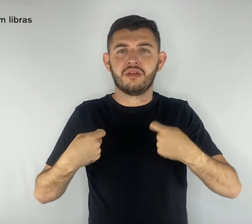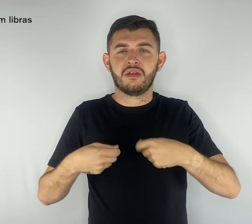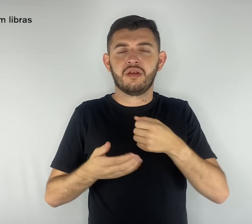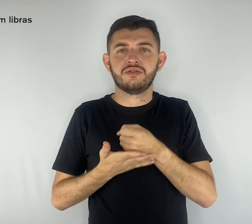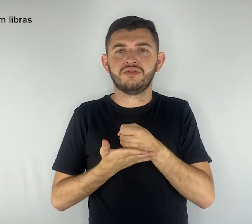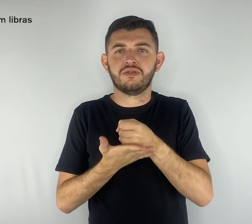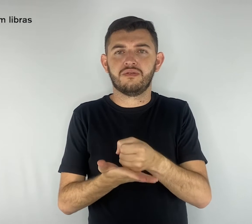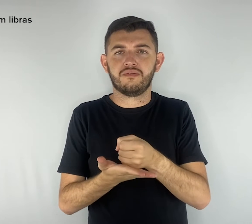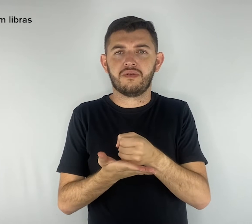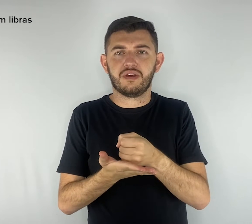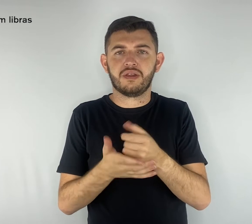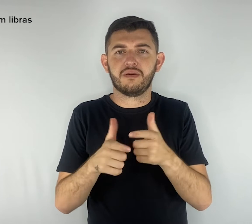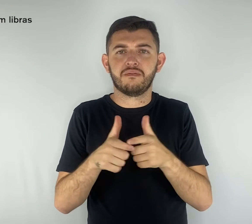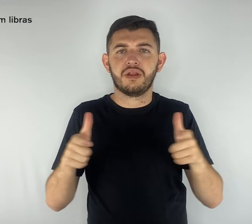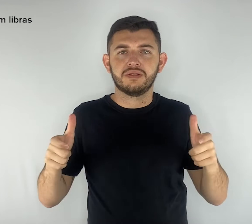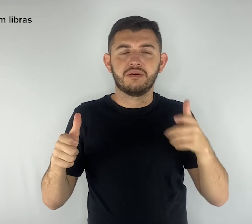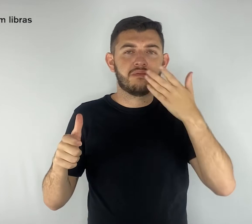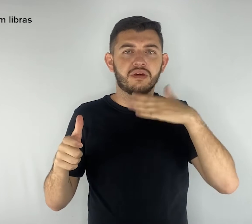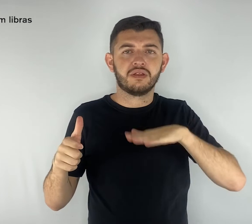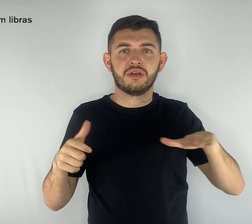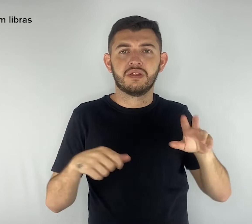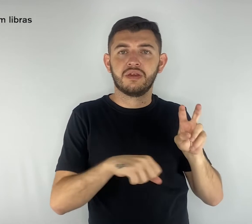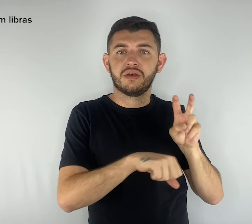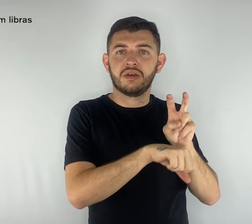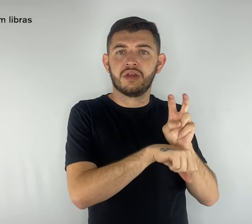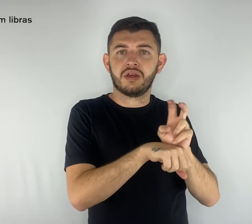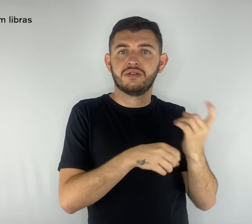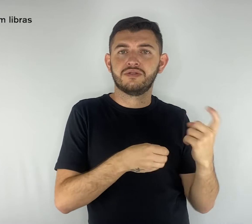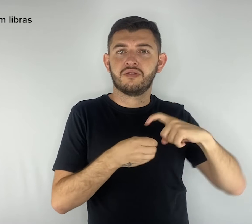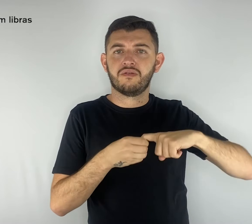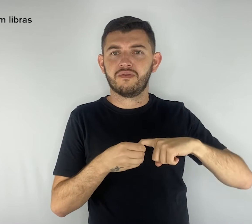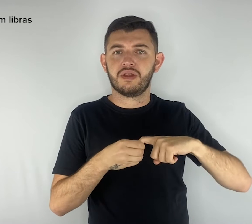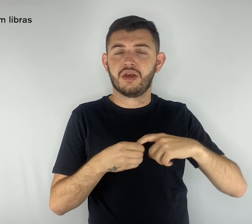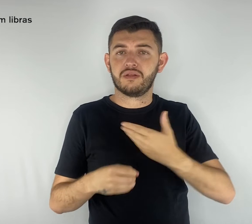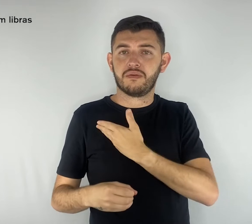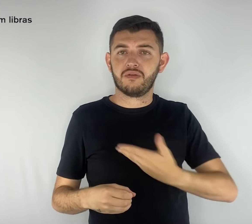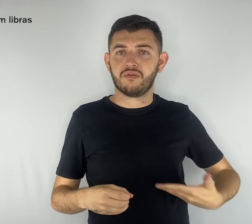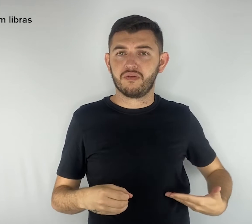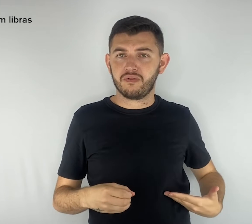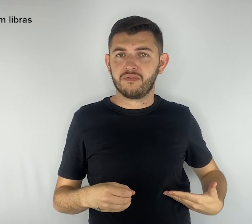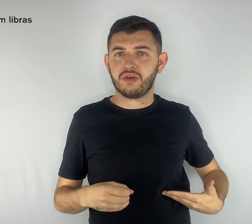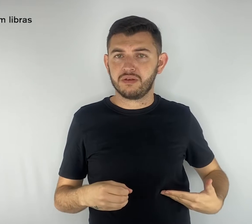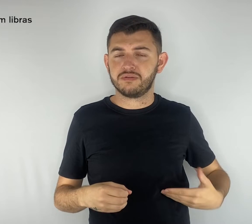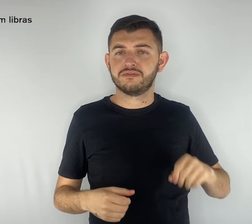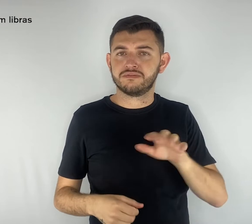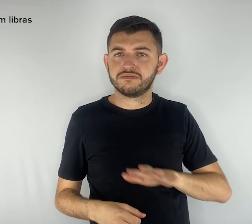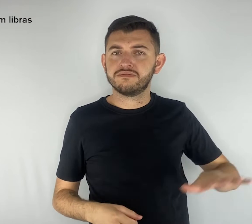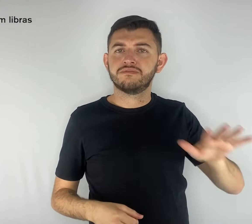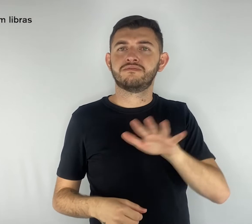ampliação de ofertas para crianças em creches conveniadas pela rede pública local. De acordo com